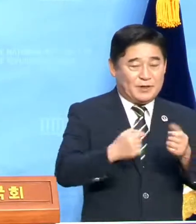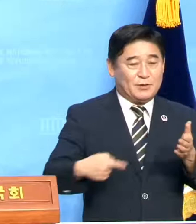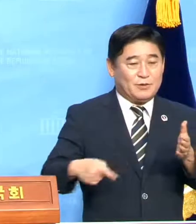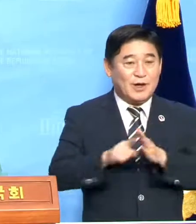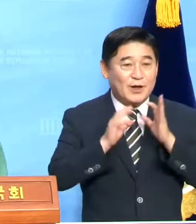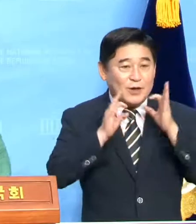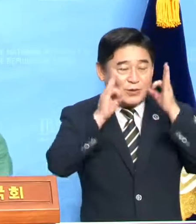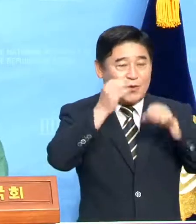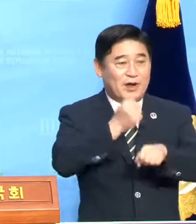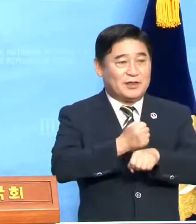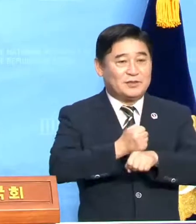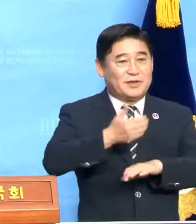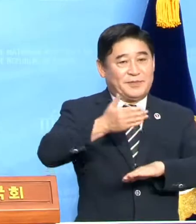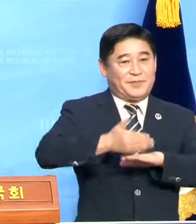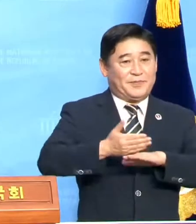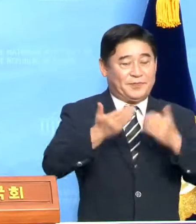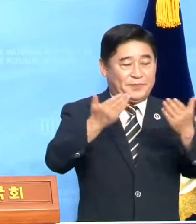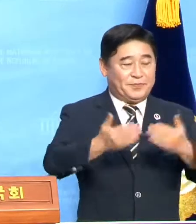감사합니다